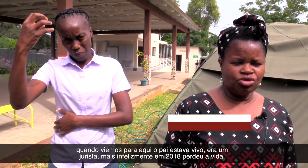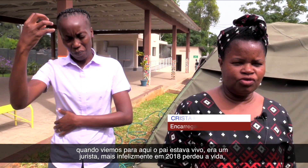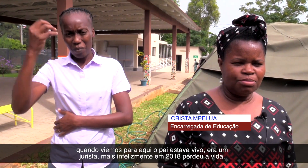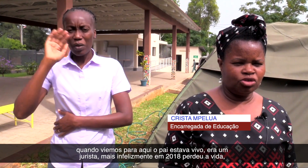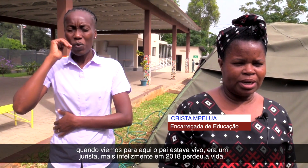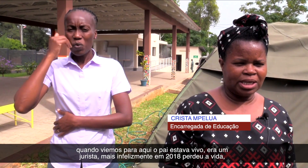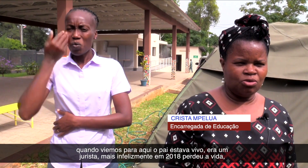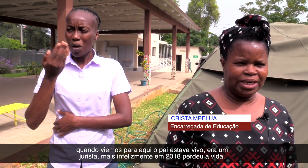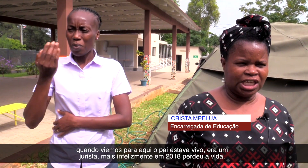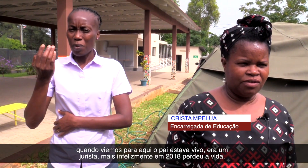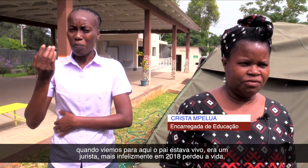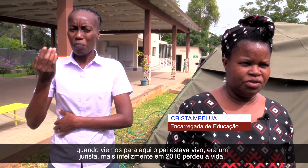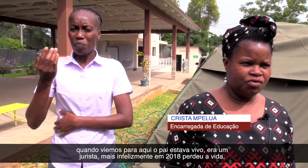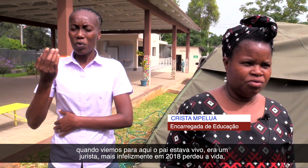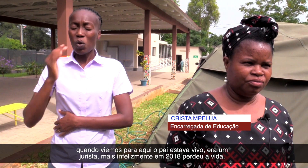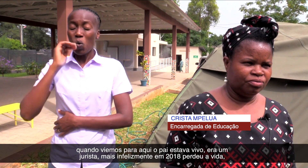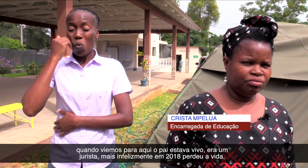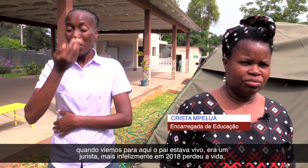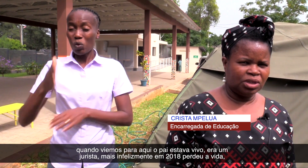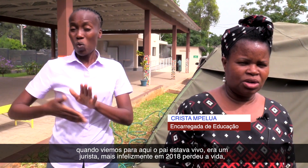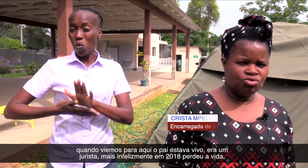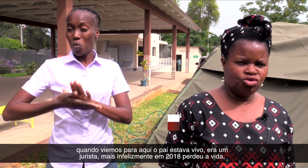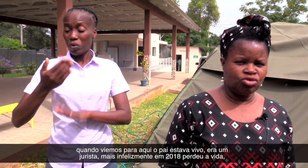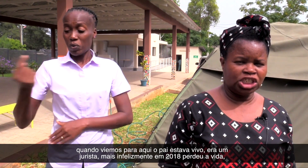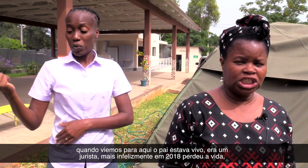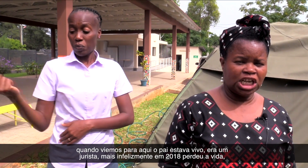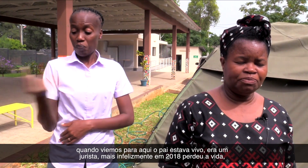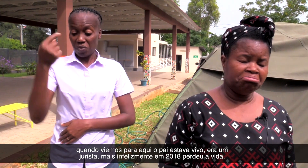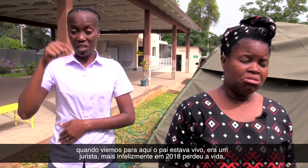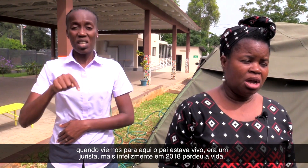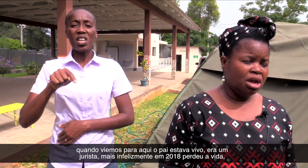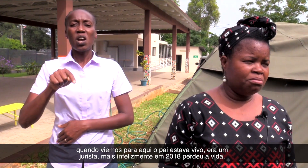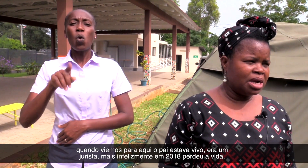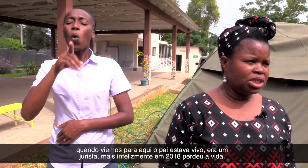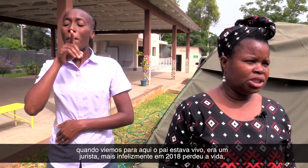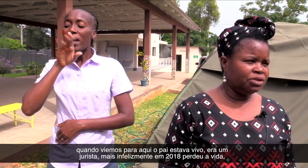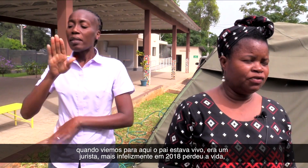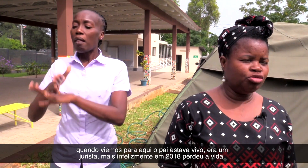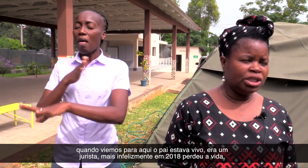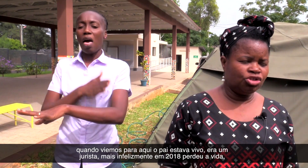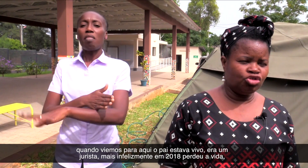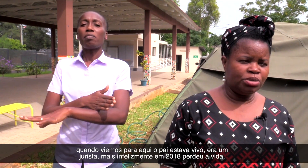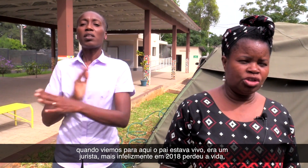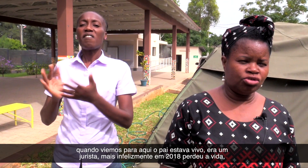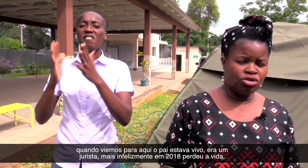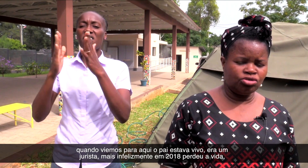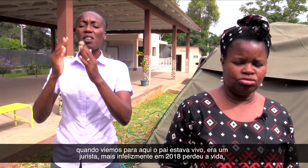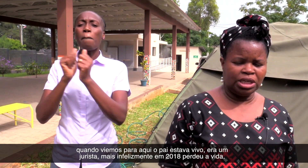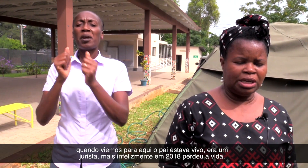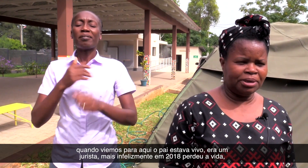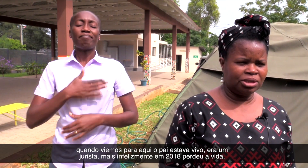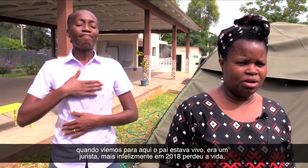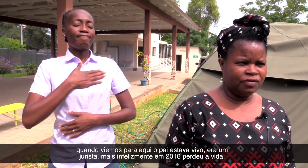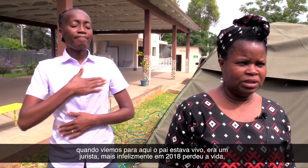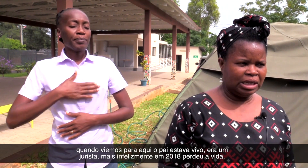Quando nós viemos para aqui, o pai estava vivo, era um jurista, mas infelizmente em 2018